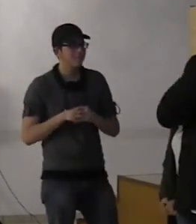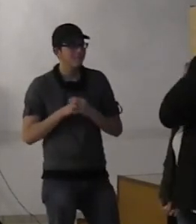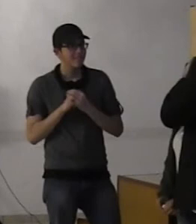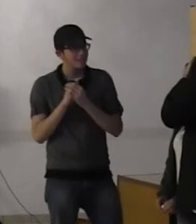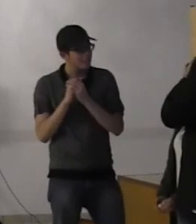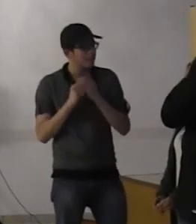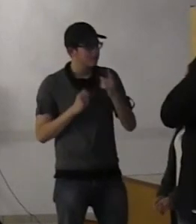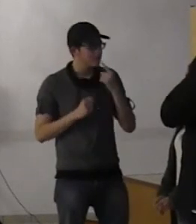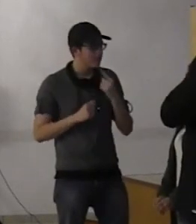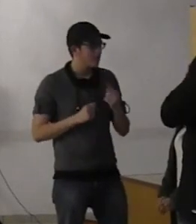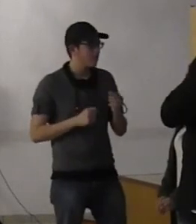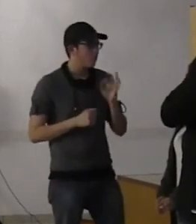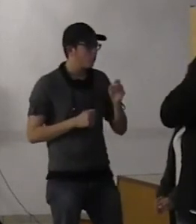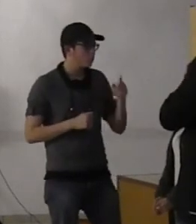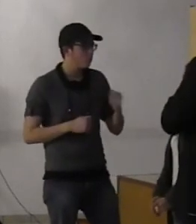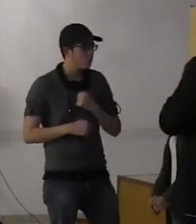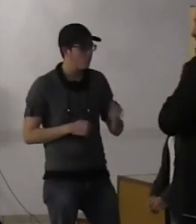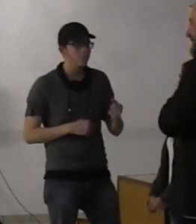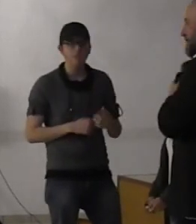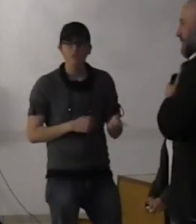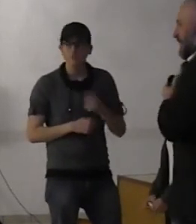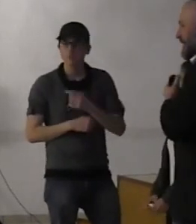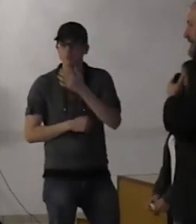und sozusagen hier zum Islam konvertiert ist.